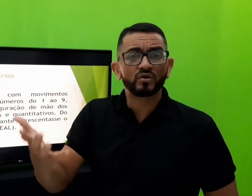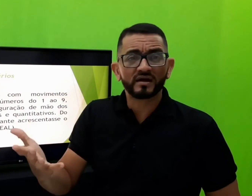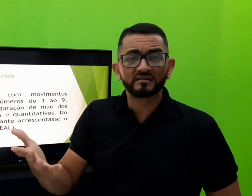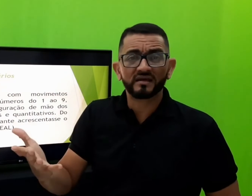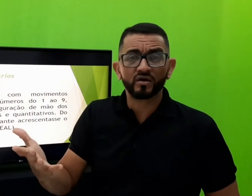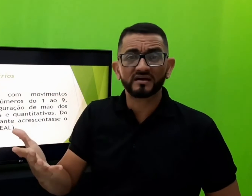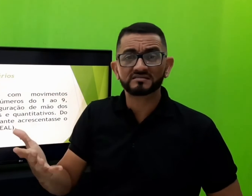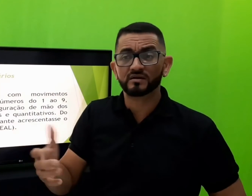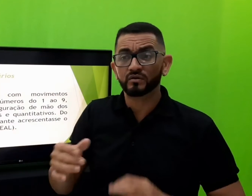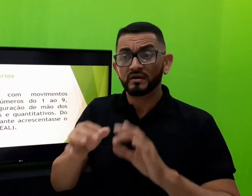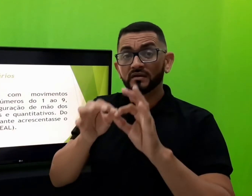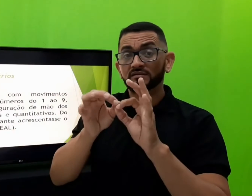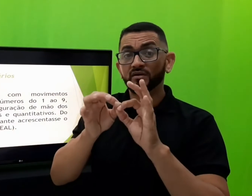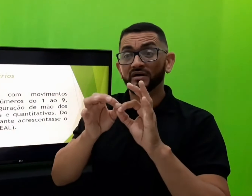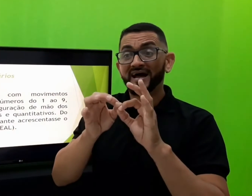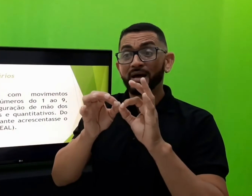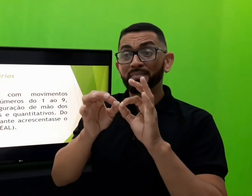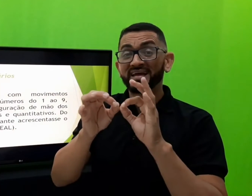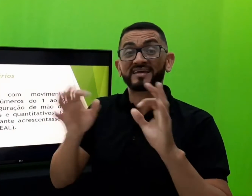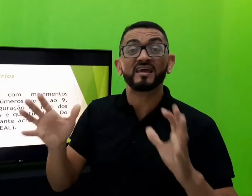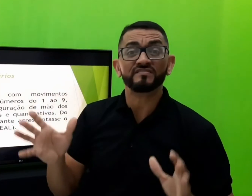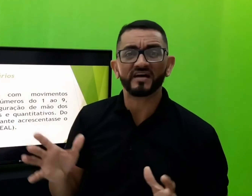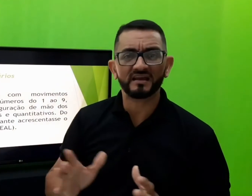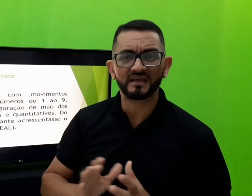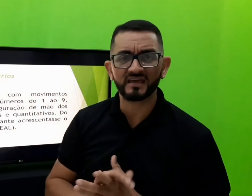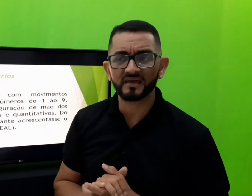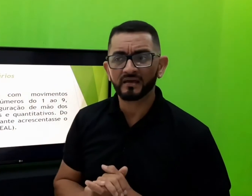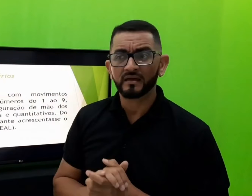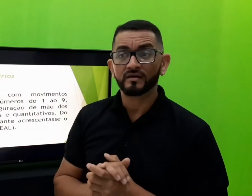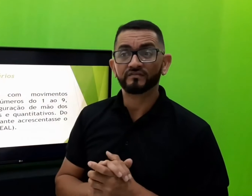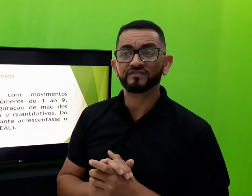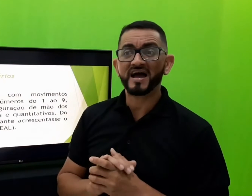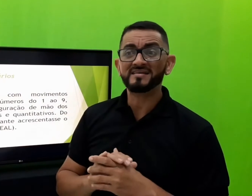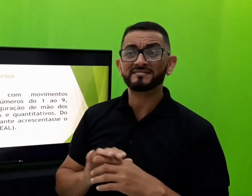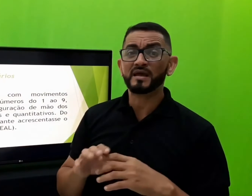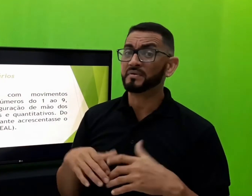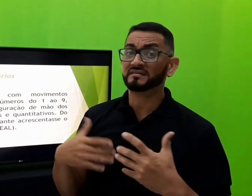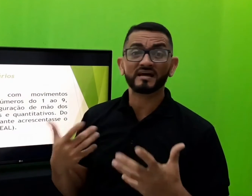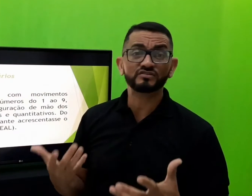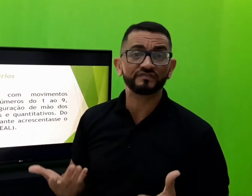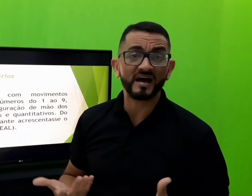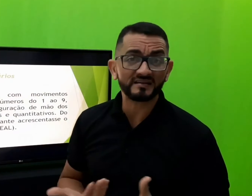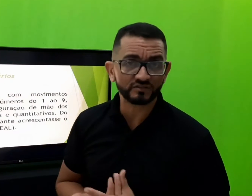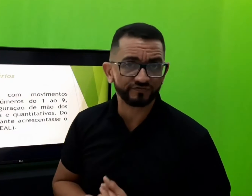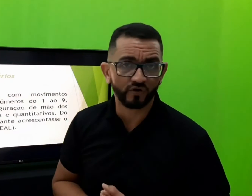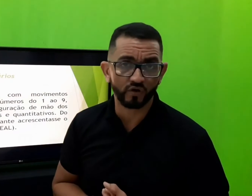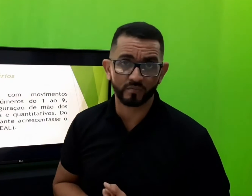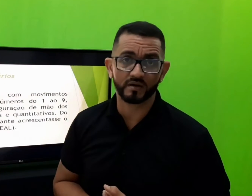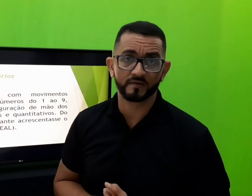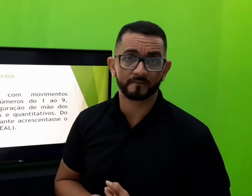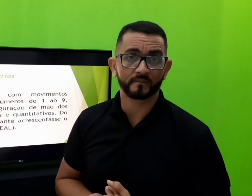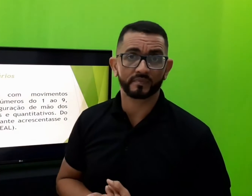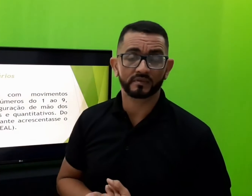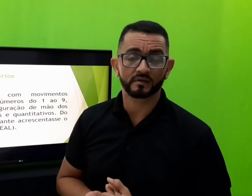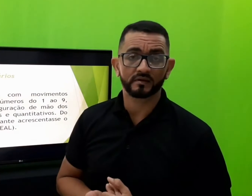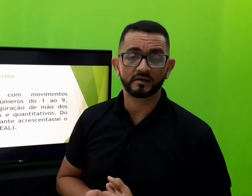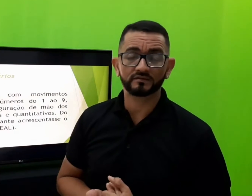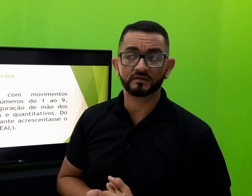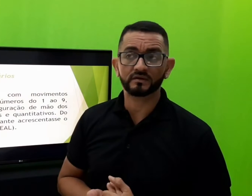colocar interrogação. Então, para quem vai ler, vai interpretar de várias formas,